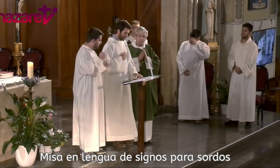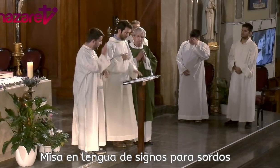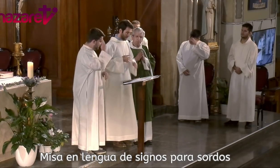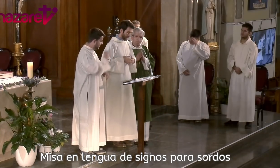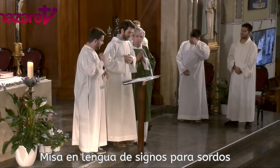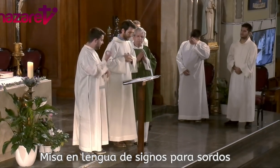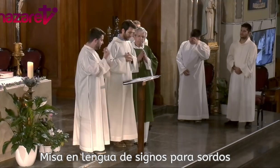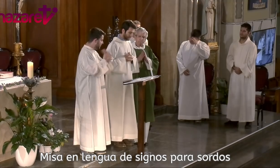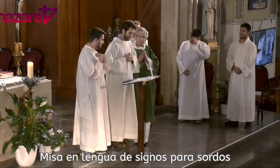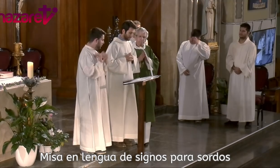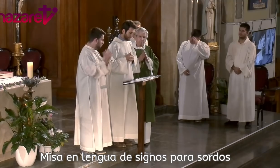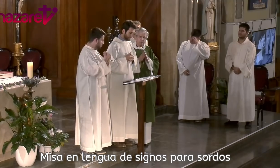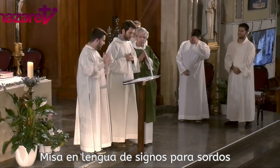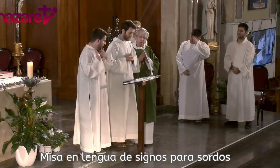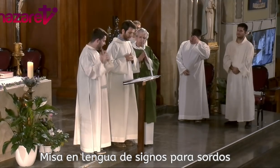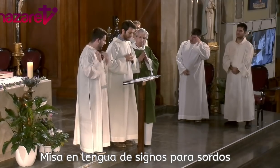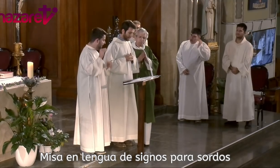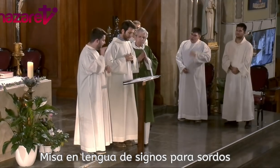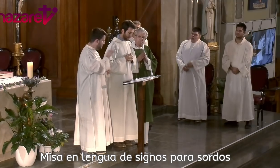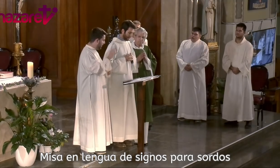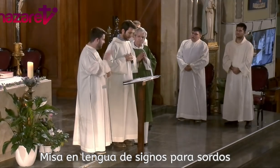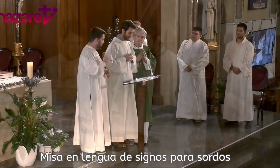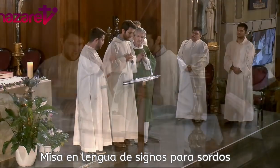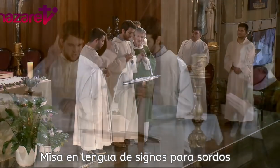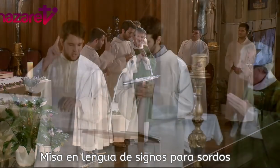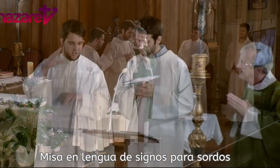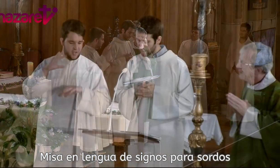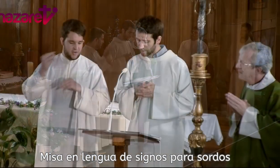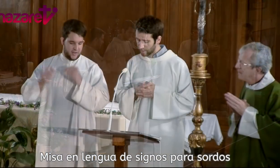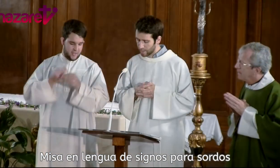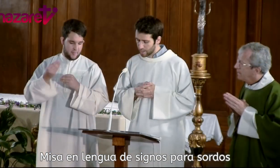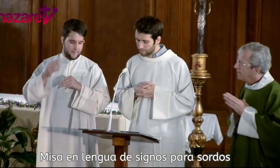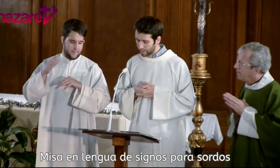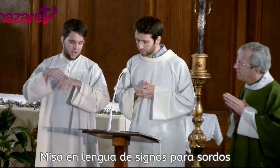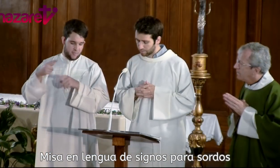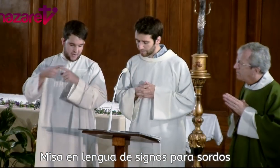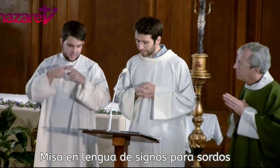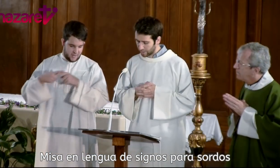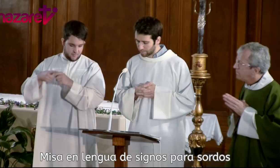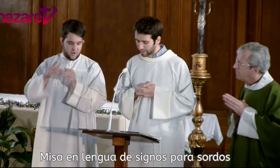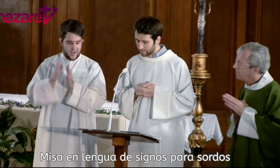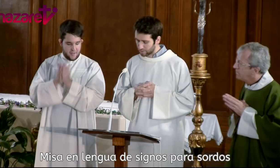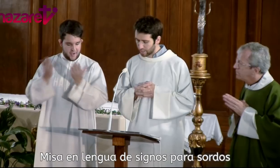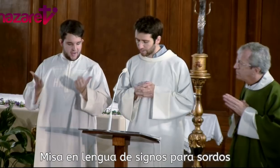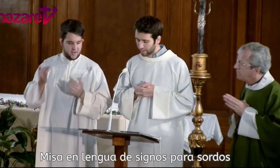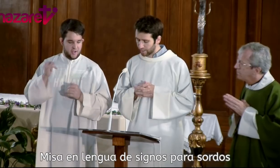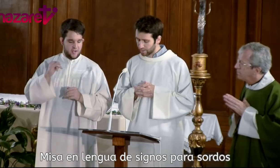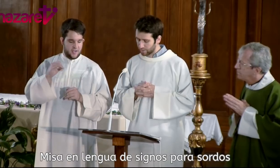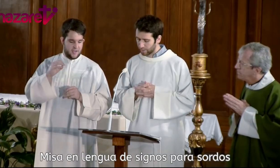Por la Iglesia, que vivamos con alegría la llamada que el Señor nos hace para que compartamos el Evangelio y los